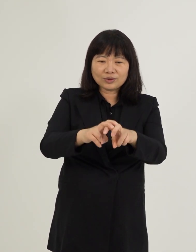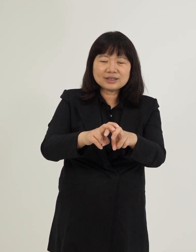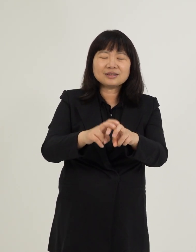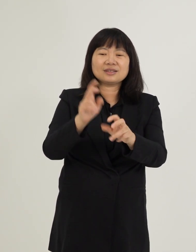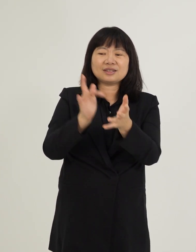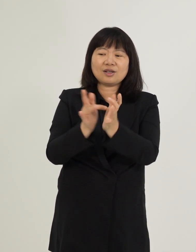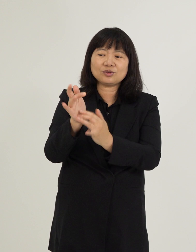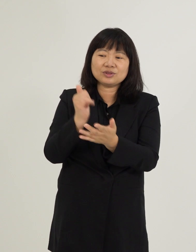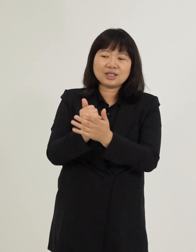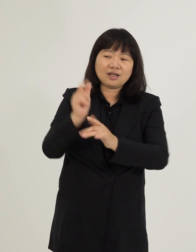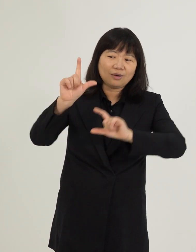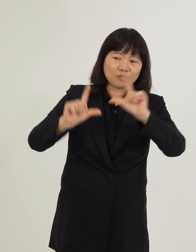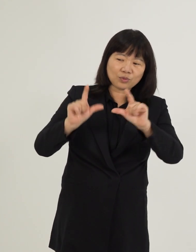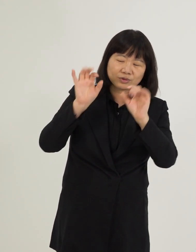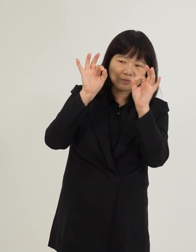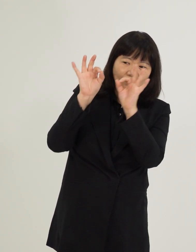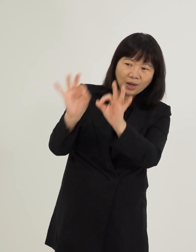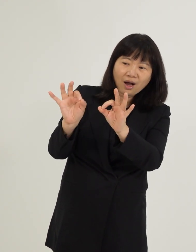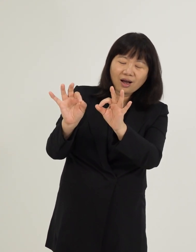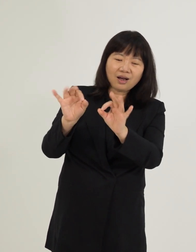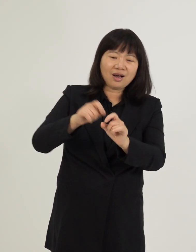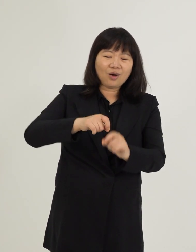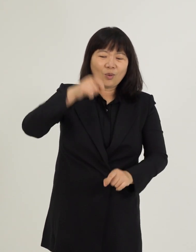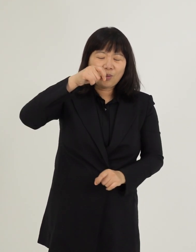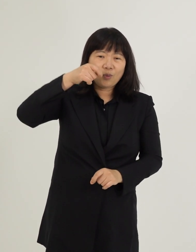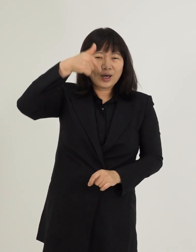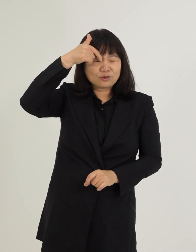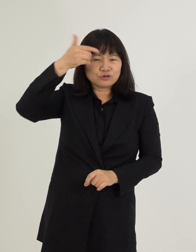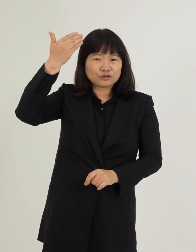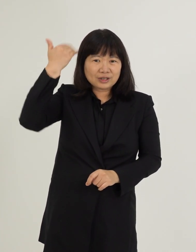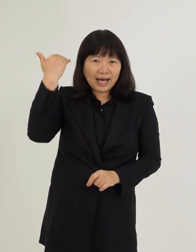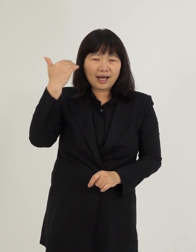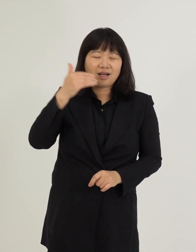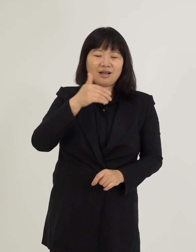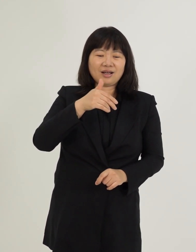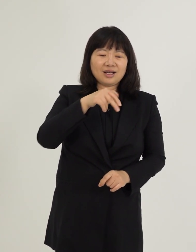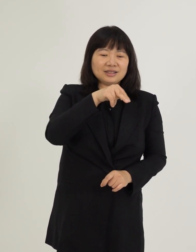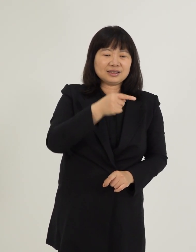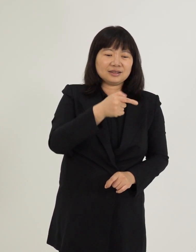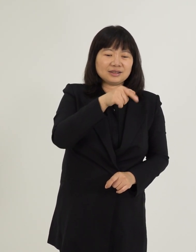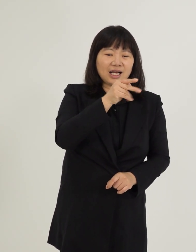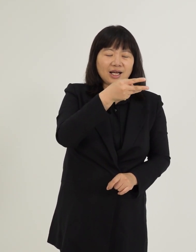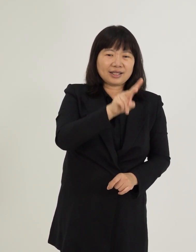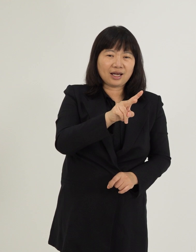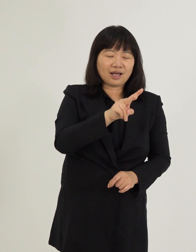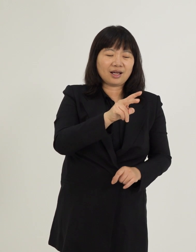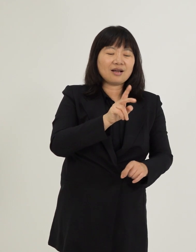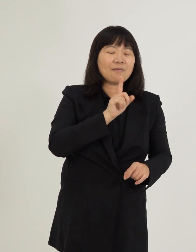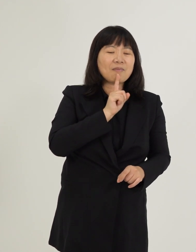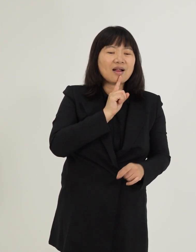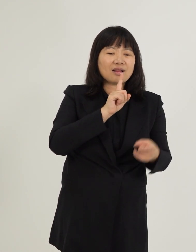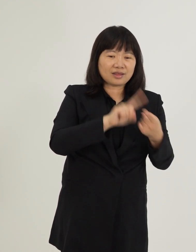보고 수백 년 전 스가랴의 예언의 성취로 보았는가 그 말이에요.